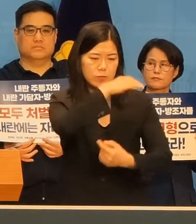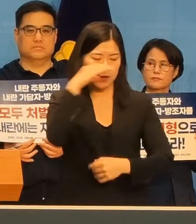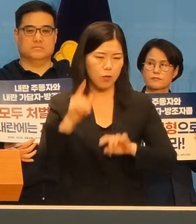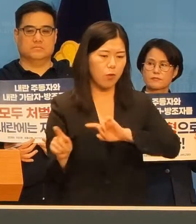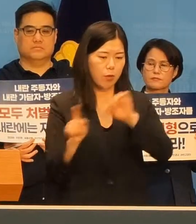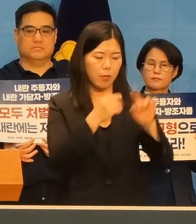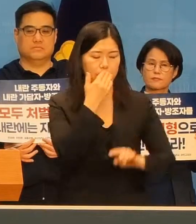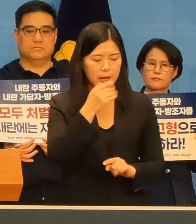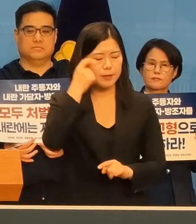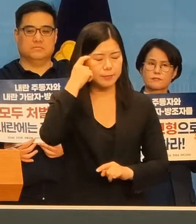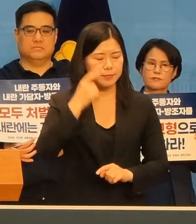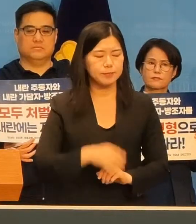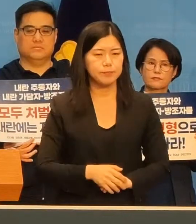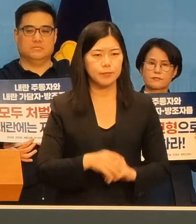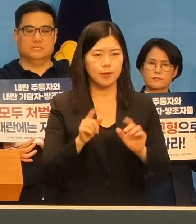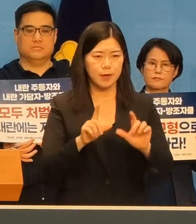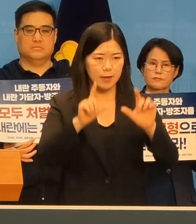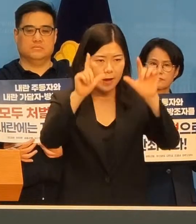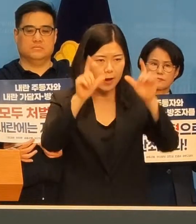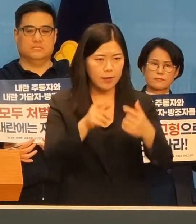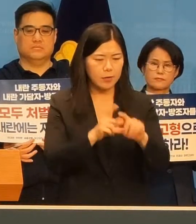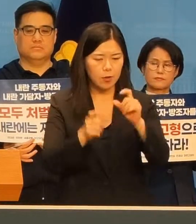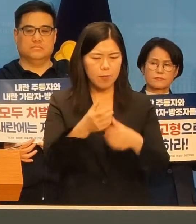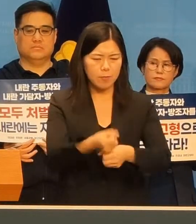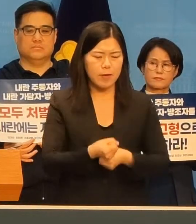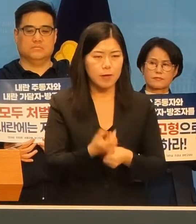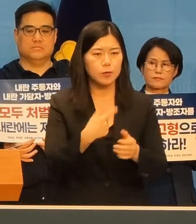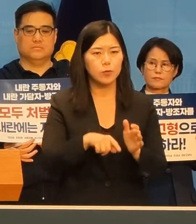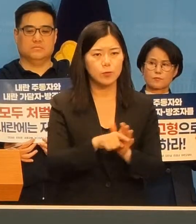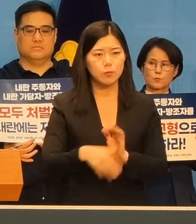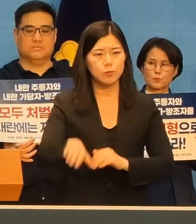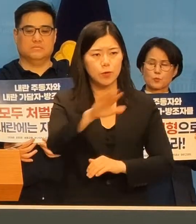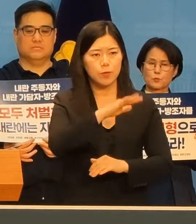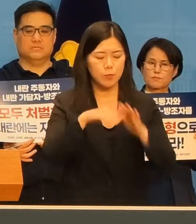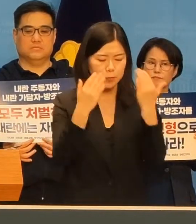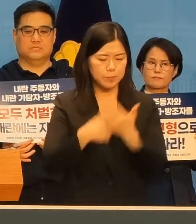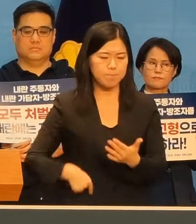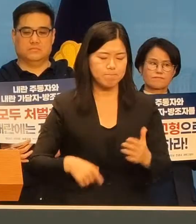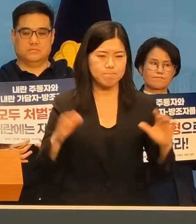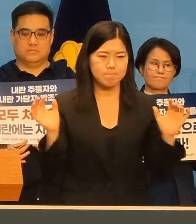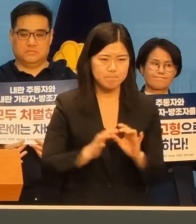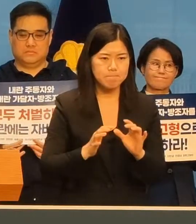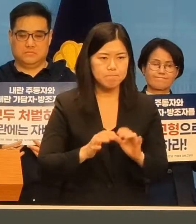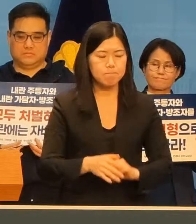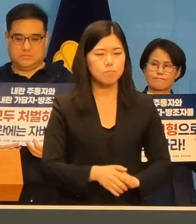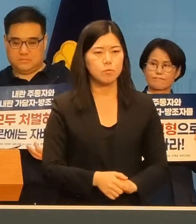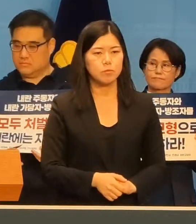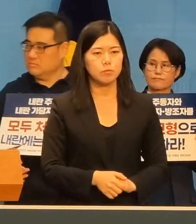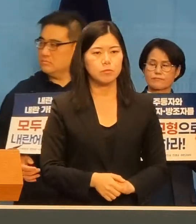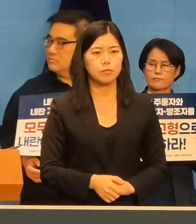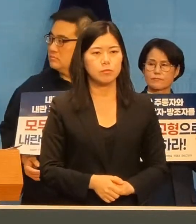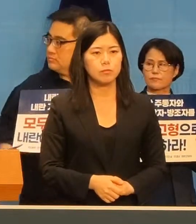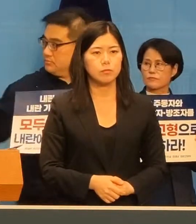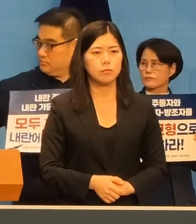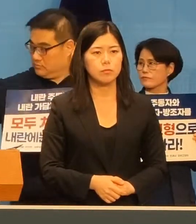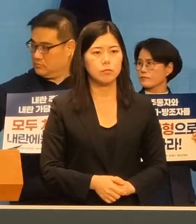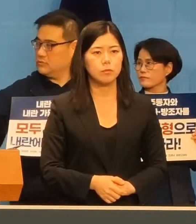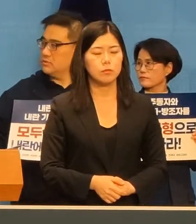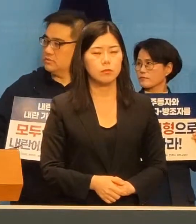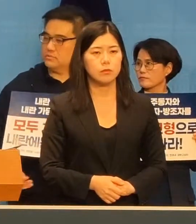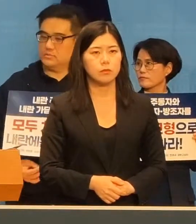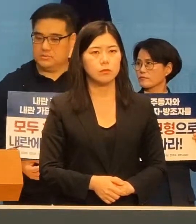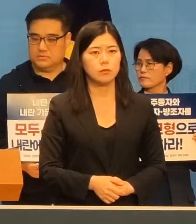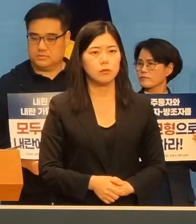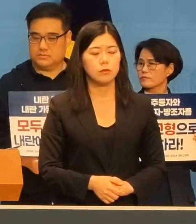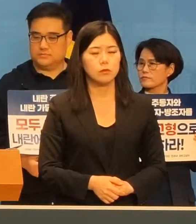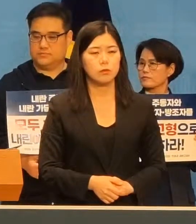것으로 확신합니다. 그날을 하루 더 앞당기기 위해 우리 모두 단결하여 행동에 나섭시다. 이상입니다.